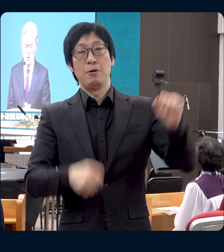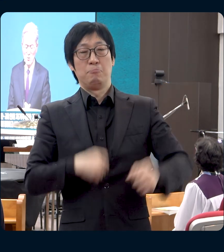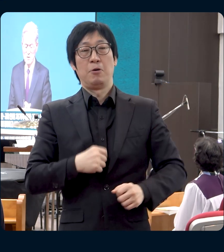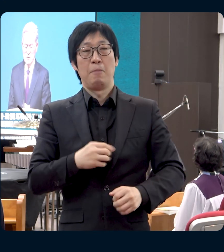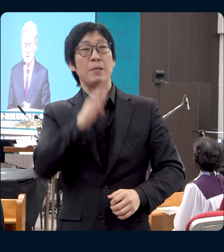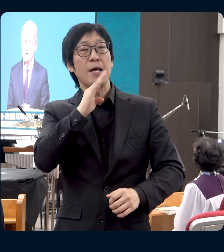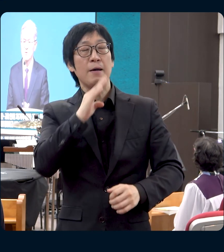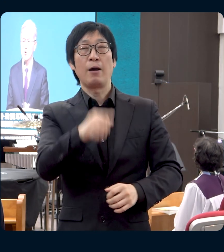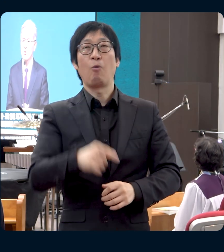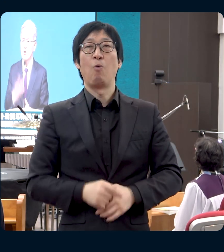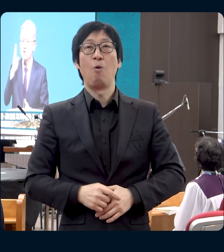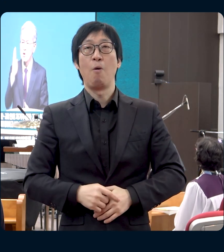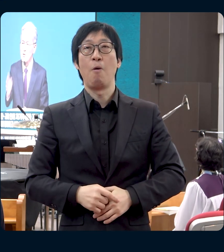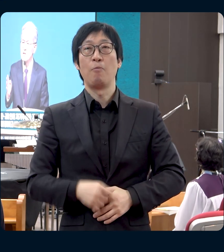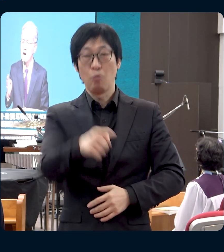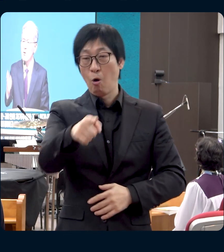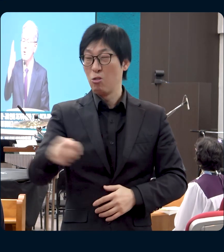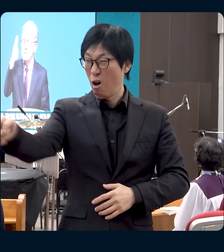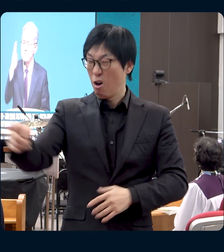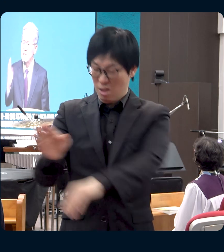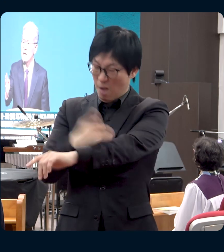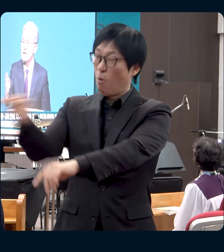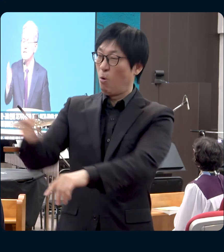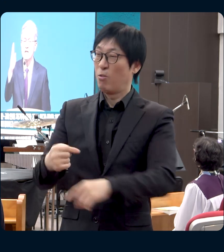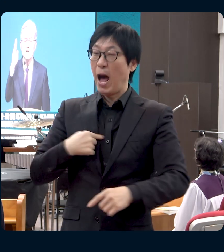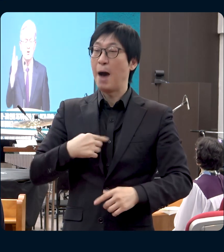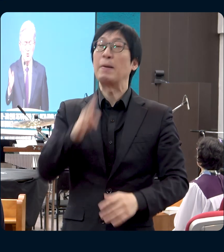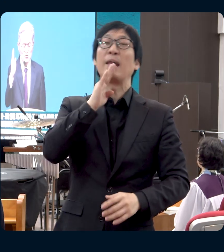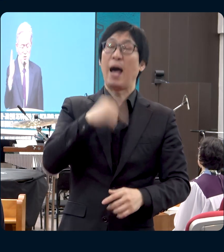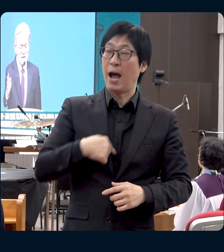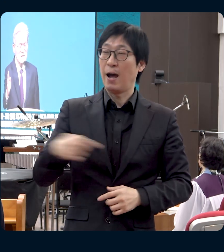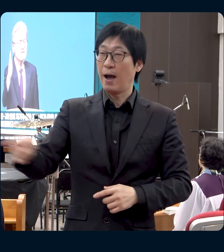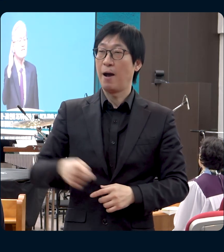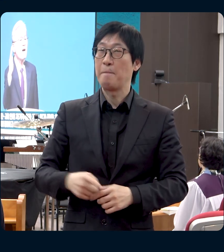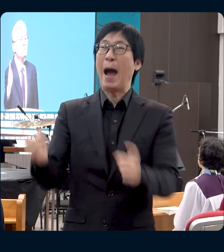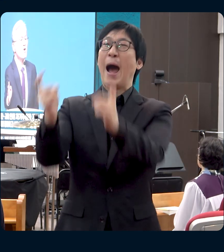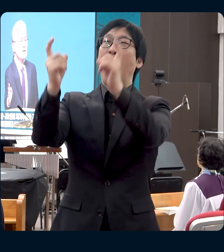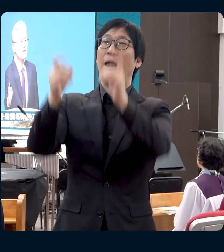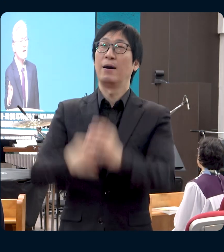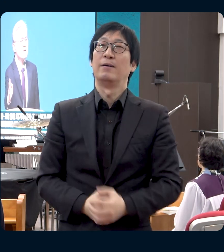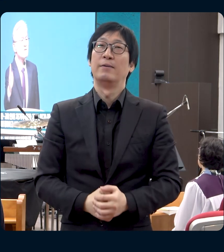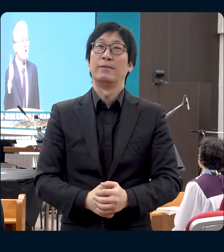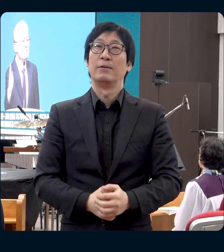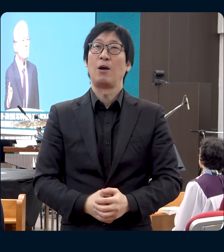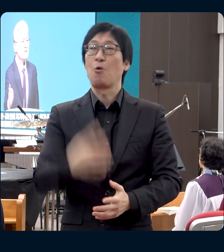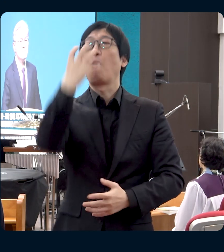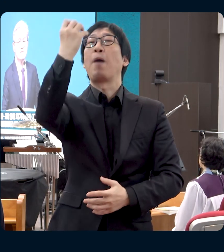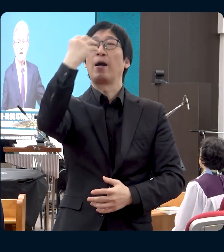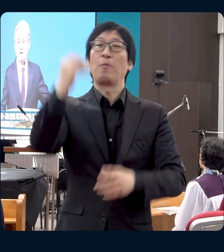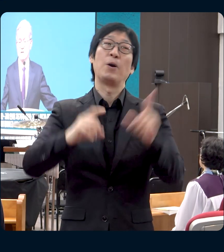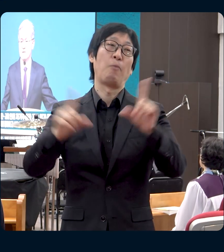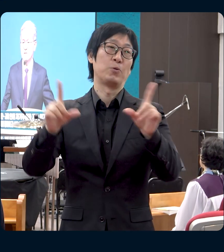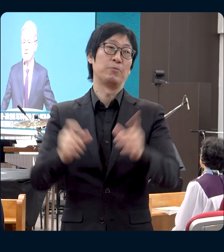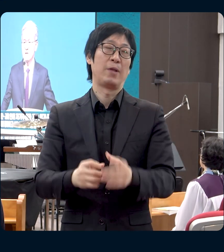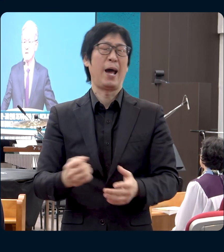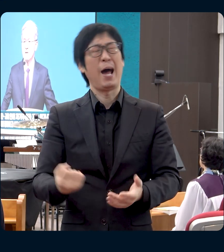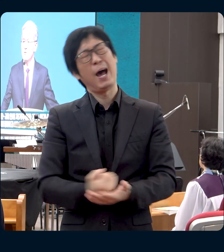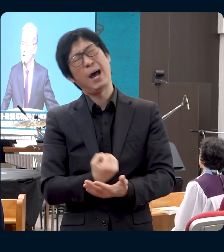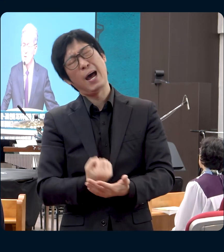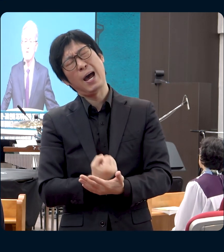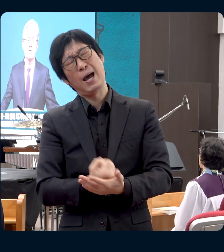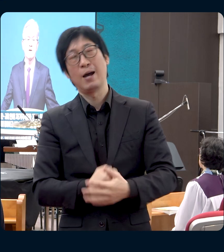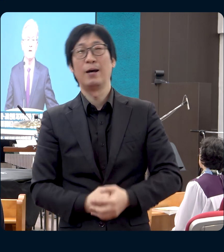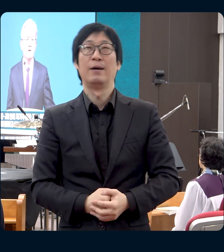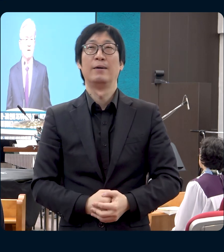판을 치고 그러면 서로 정죄하고 비난하는 그런 주장들이 난무할 때 정말 힘들다.